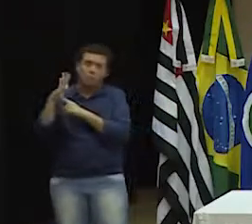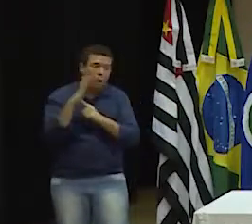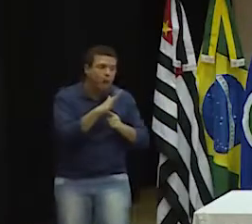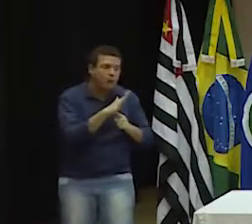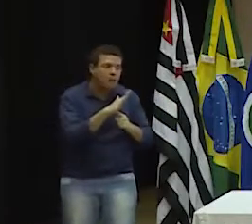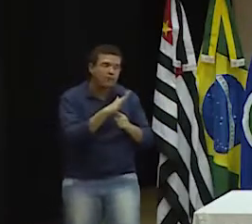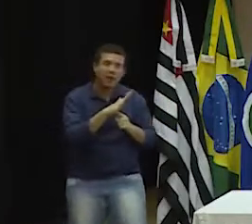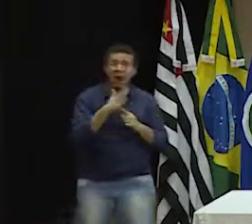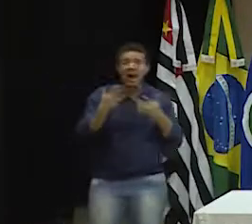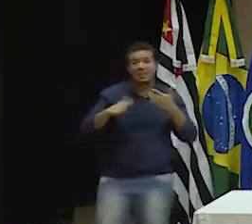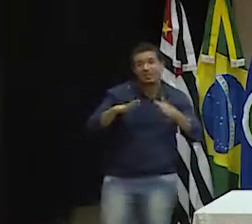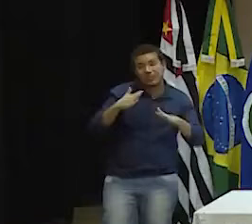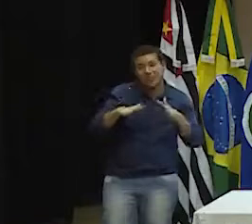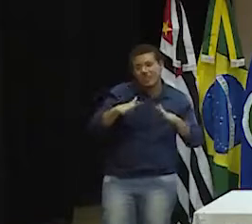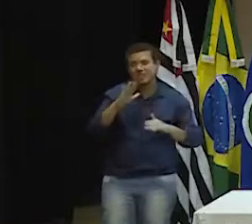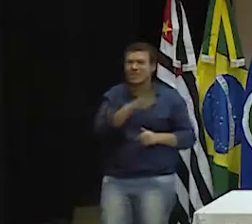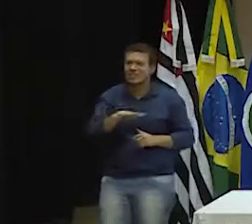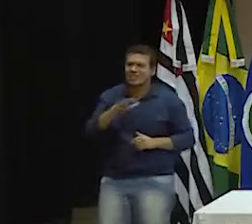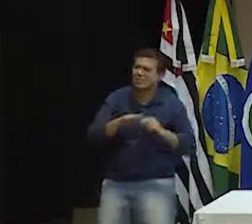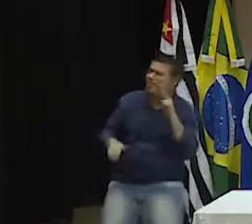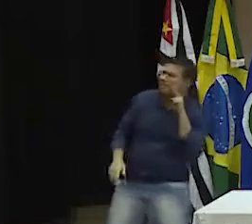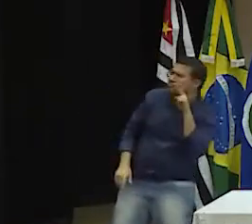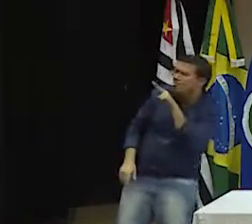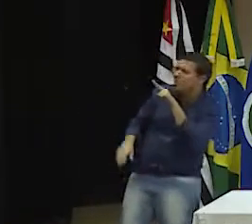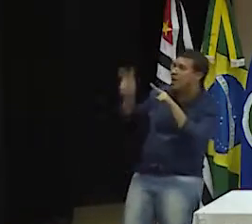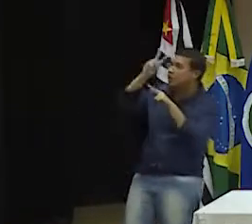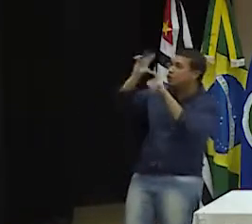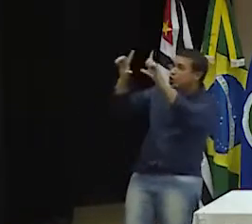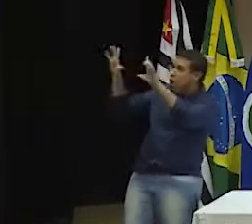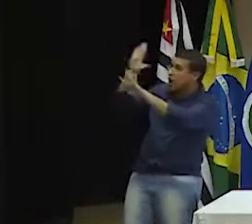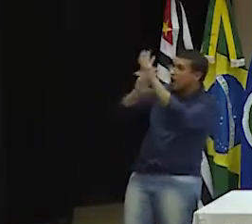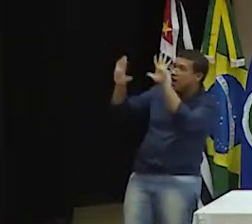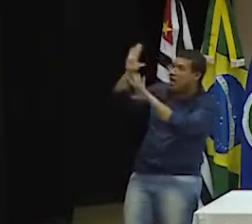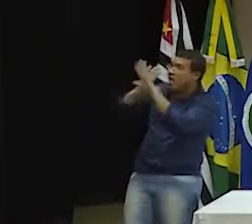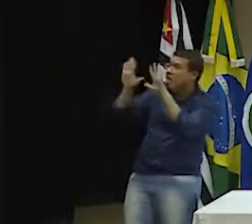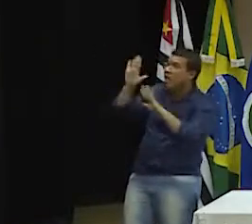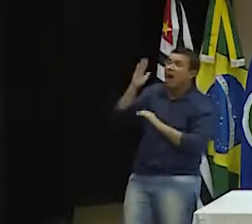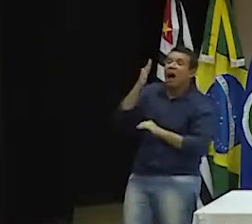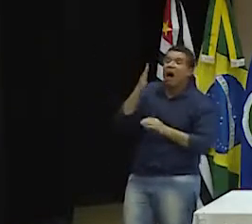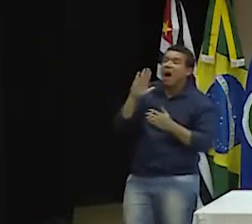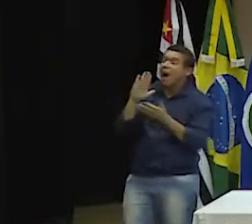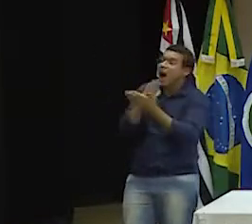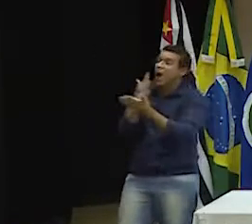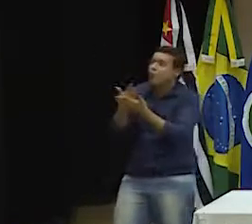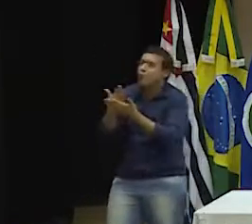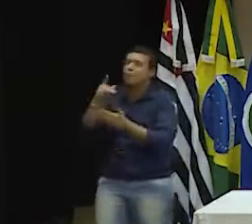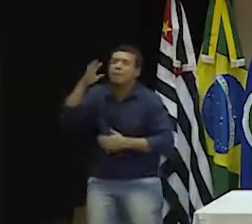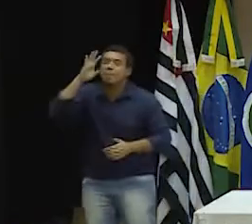Porque as histórias, às vezes, as crianças observavam a história, a